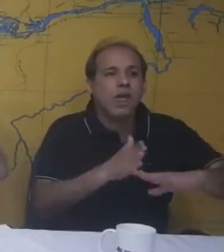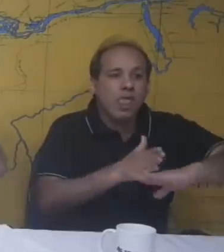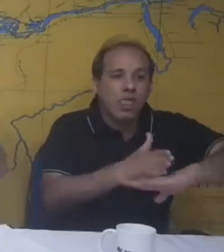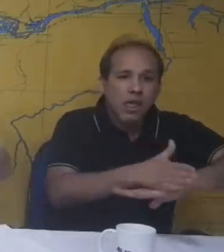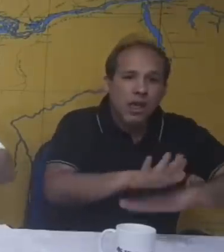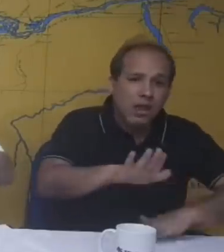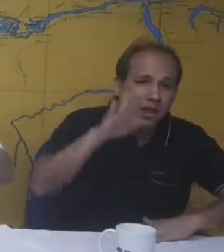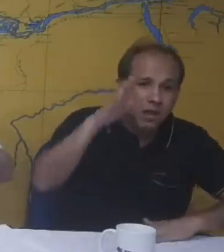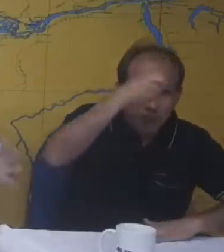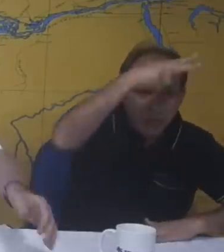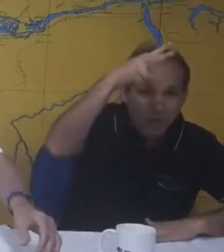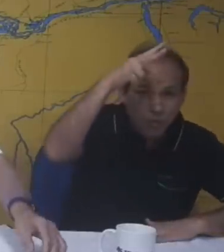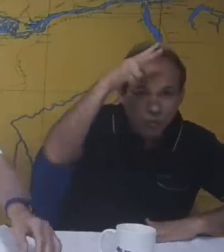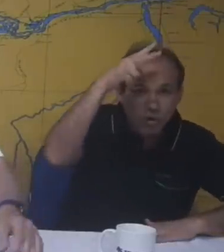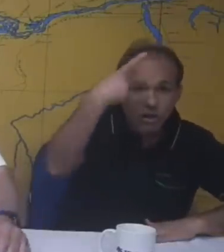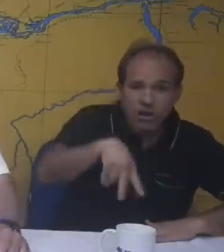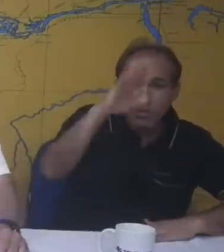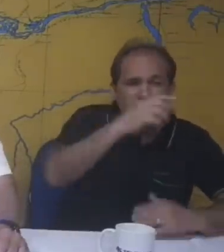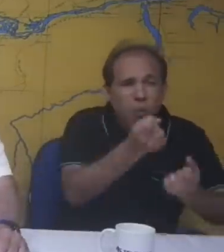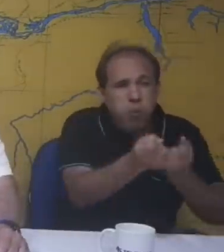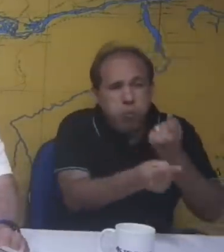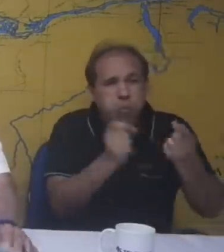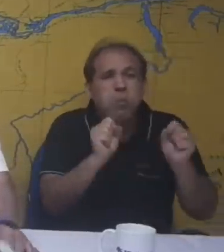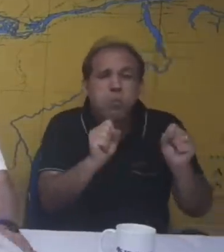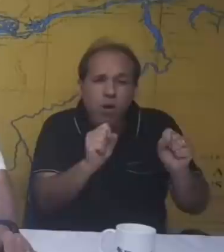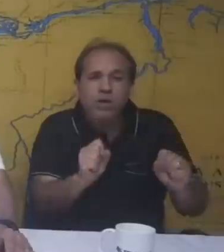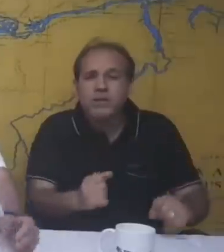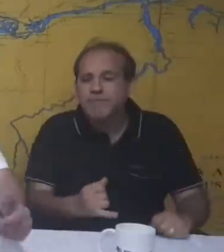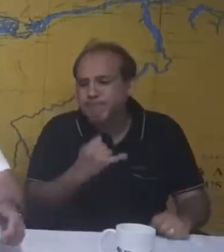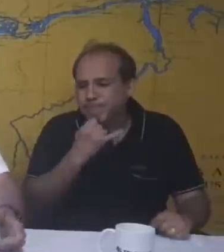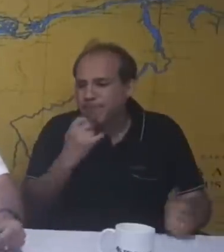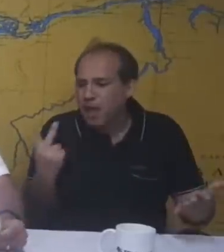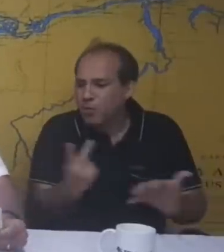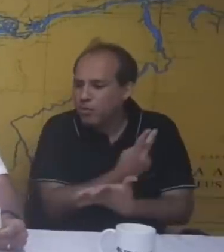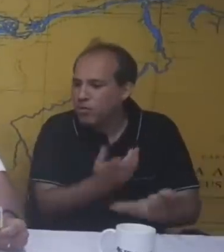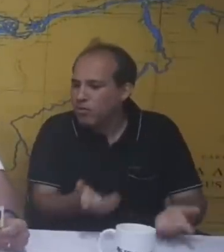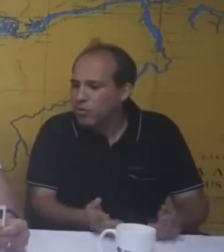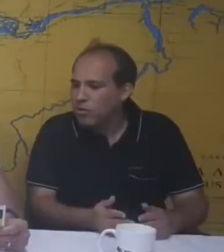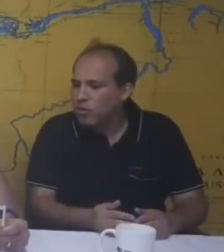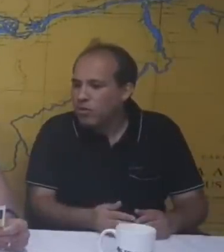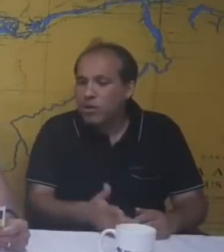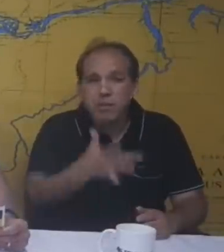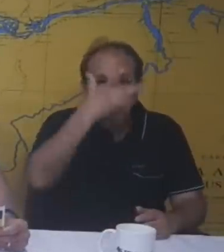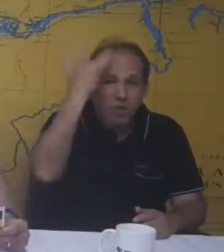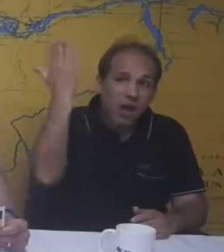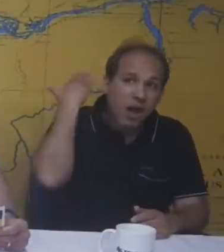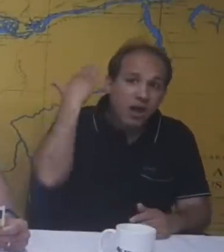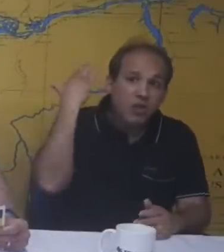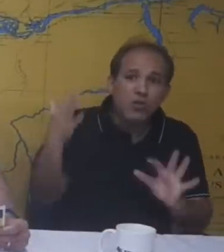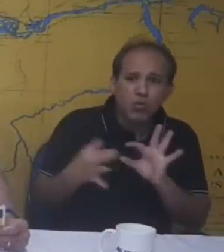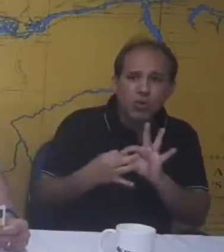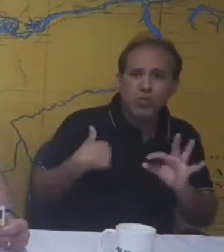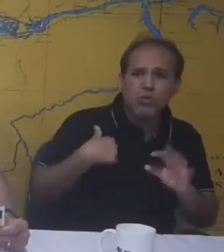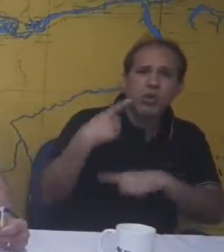Brasil, exceto em algumas exceções, né? Te lamento aí, por exemplo, que pessoas que estavam comigo depois